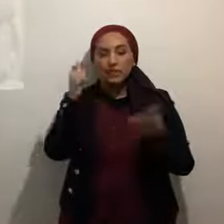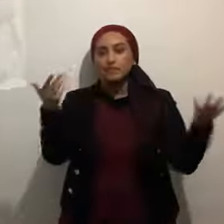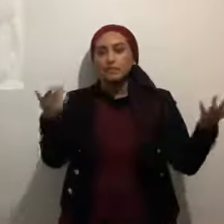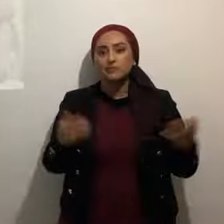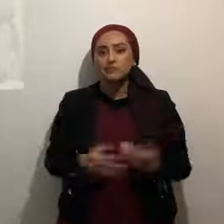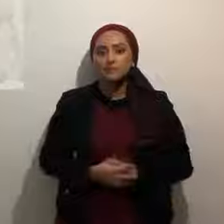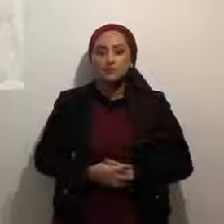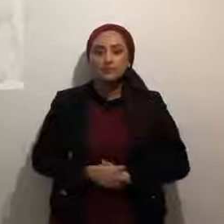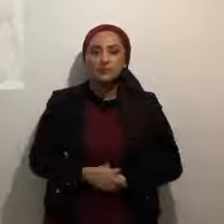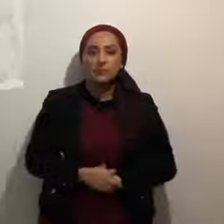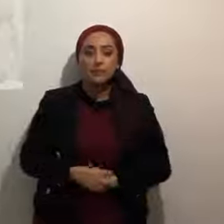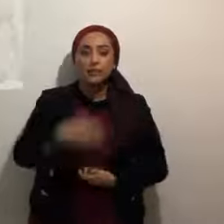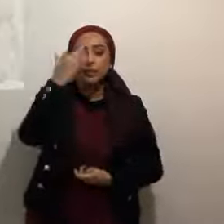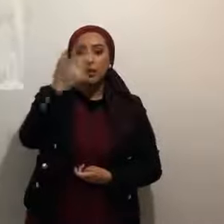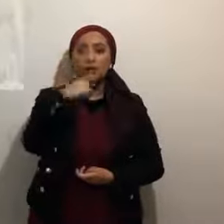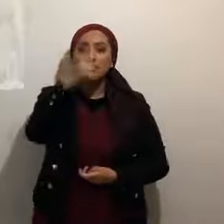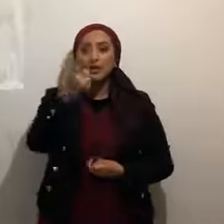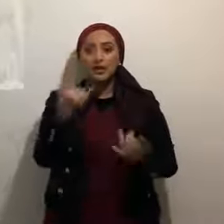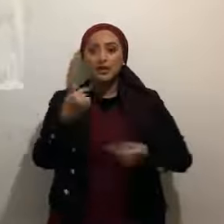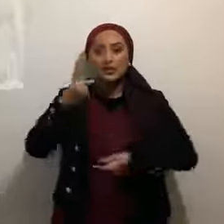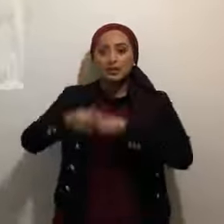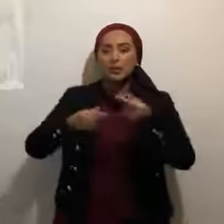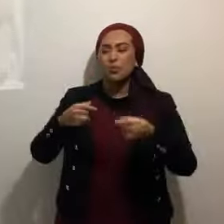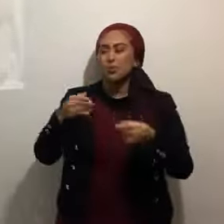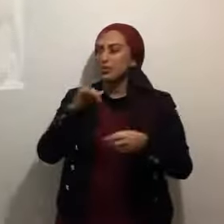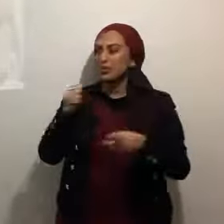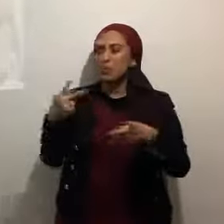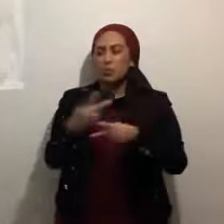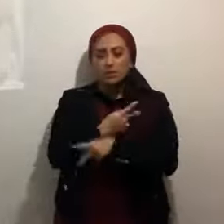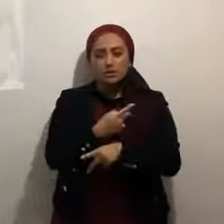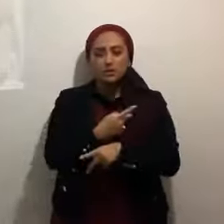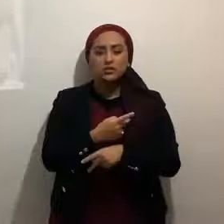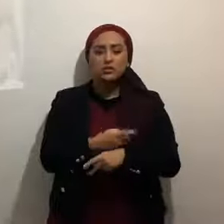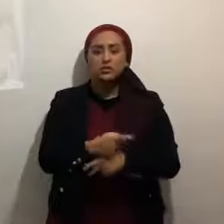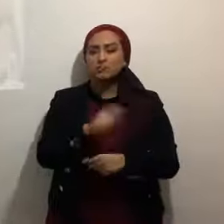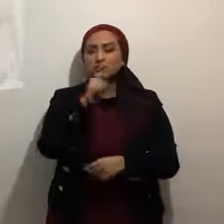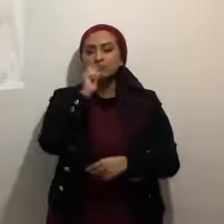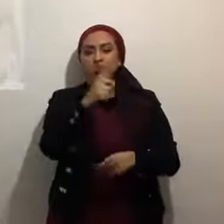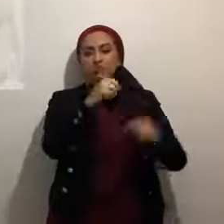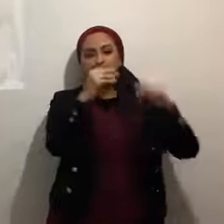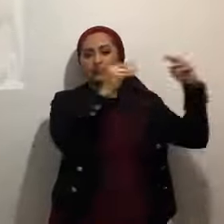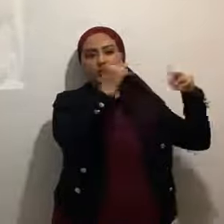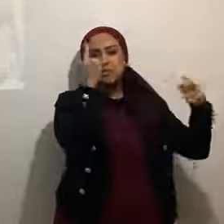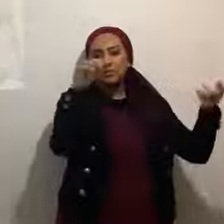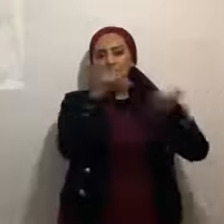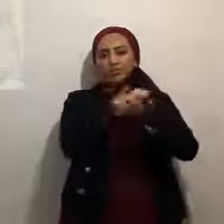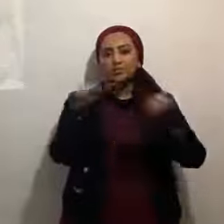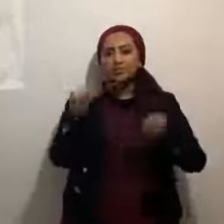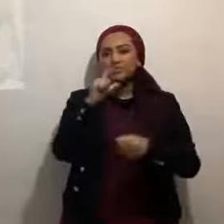Entonces, por eso digo que esta generación es la peor de todas. ¿Se necesita una guerra nuclear para que destruya billones de almas? No, ya están